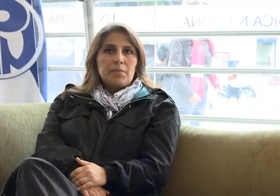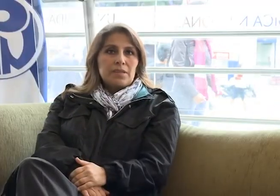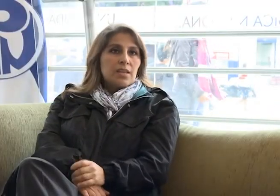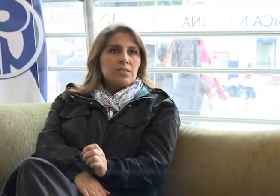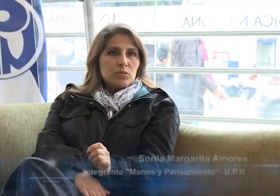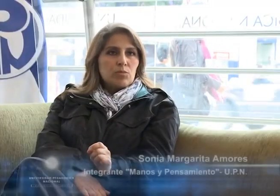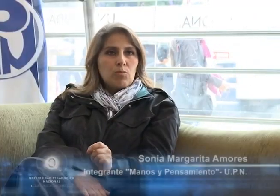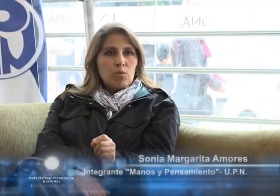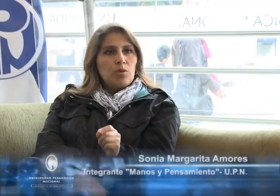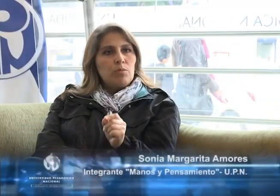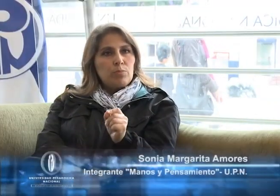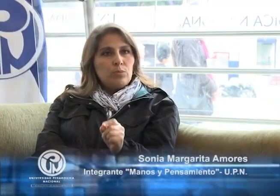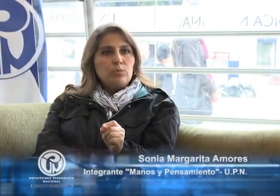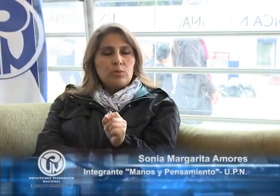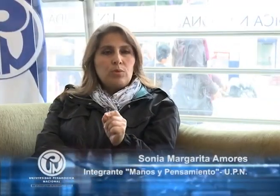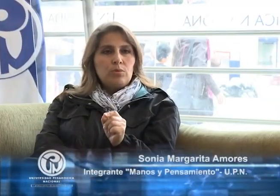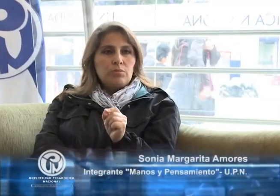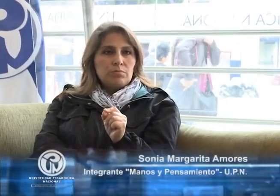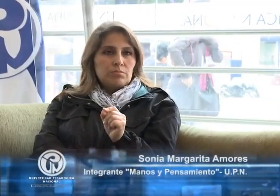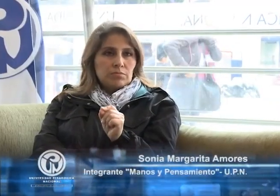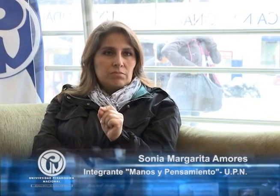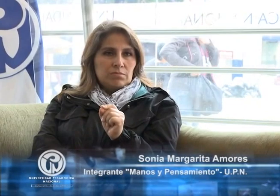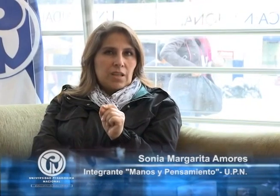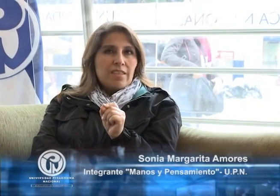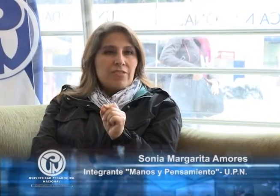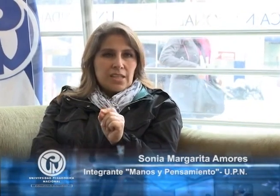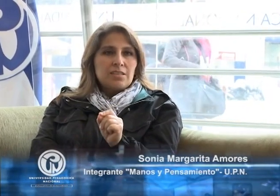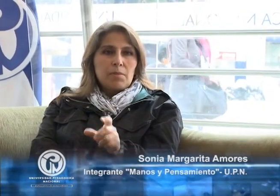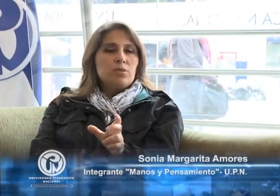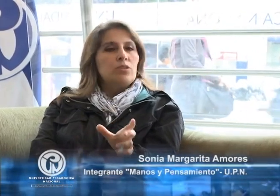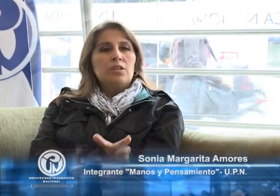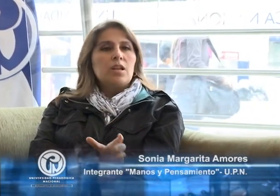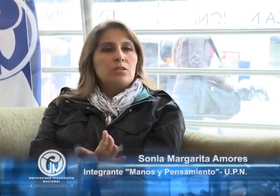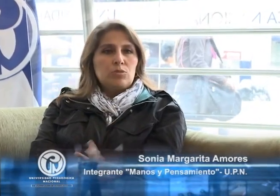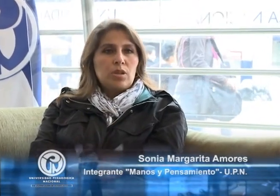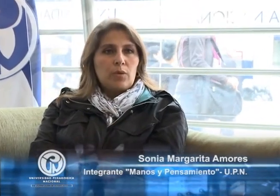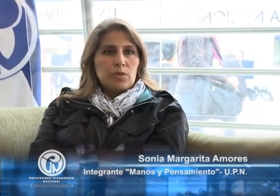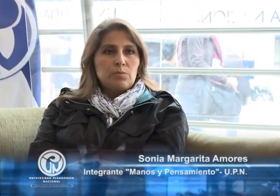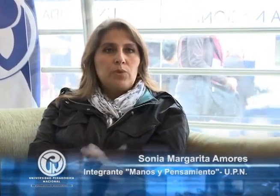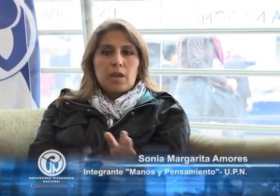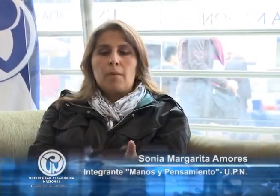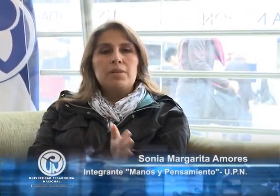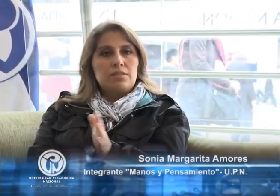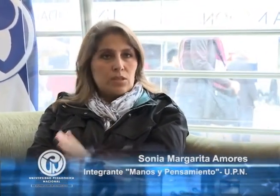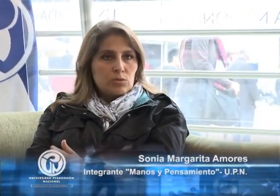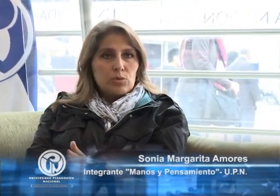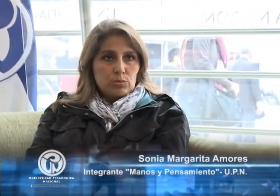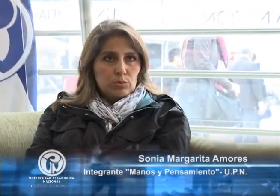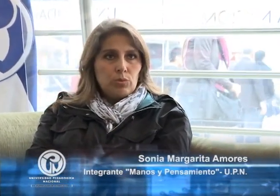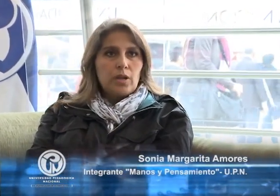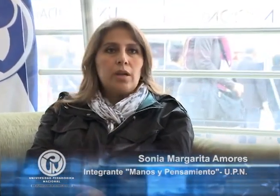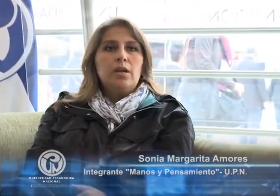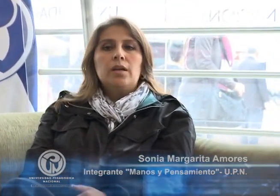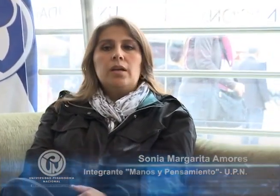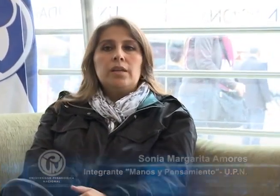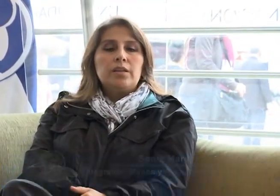Realmente ese es como el punto, la diferencia mayor entre las dos lenguas, porque ambas tienen su estructura, tienen